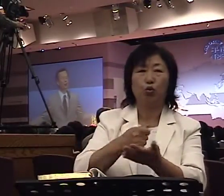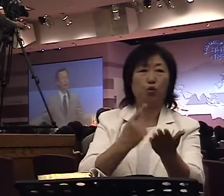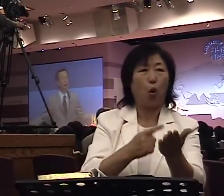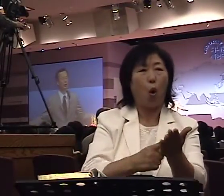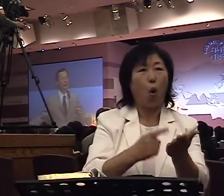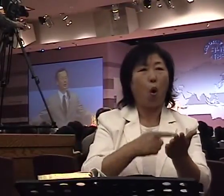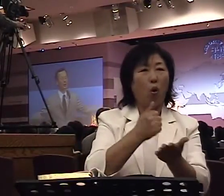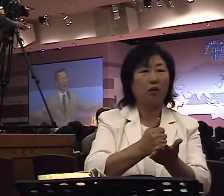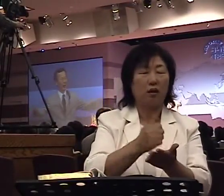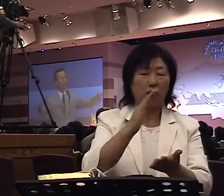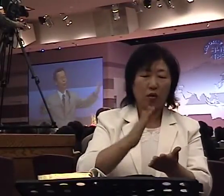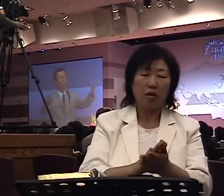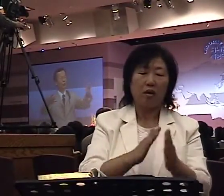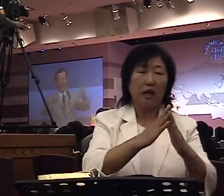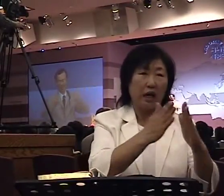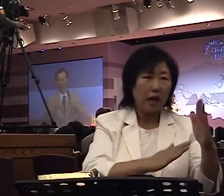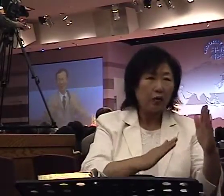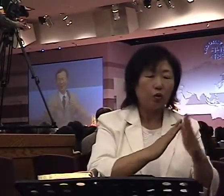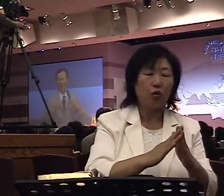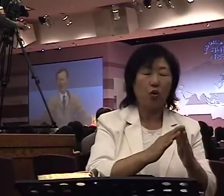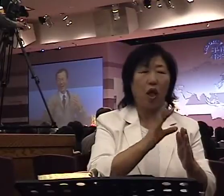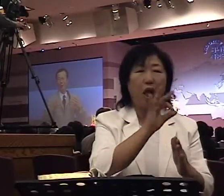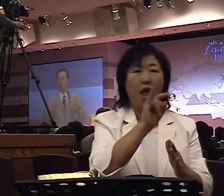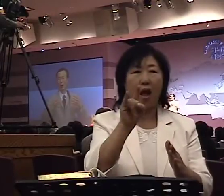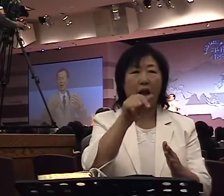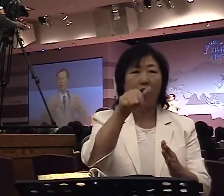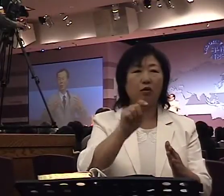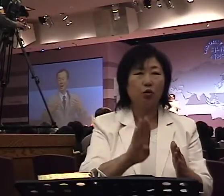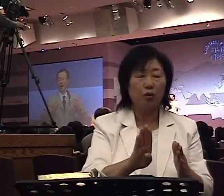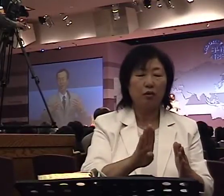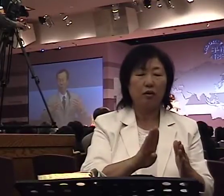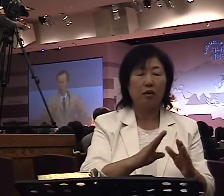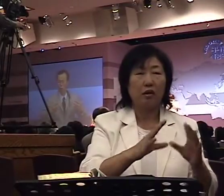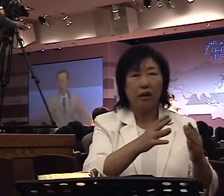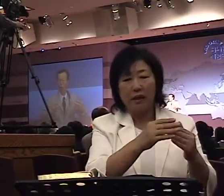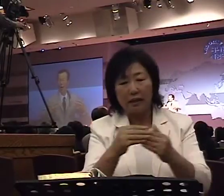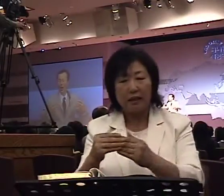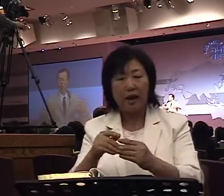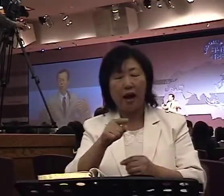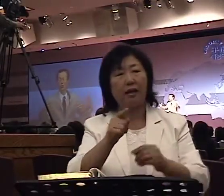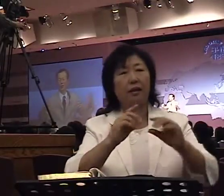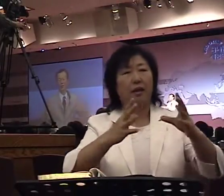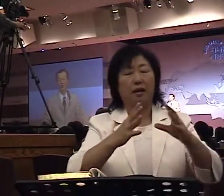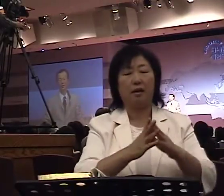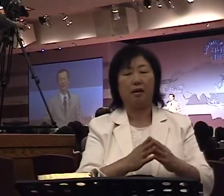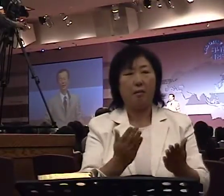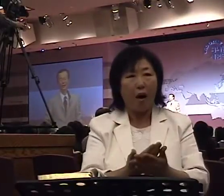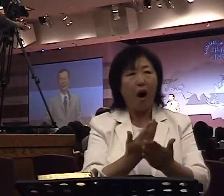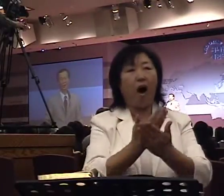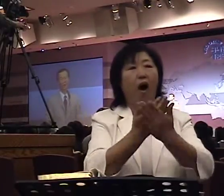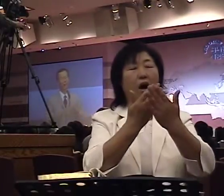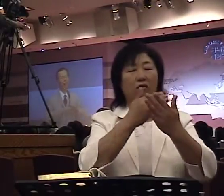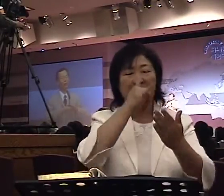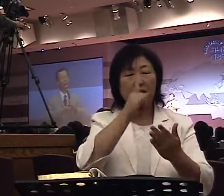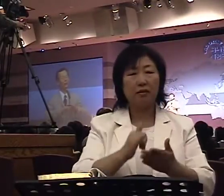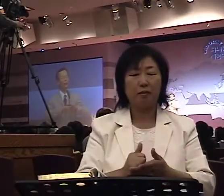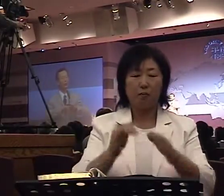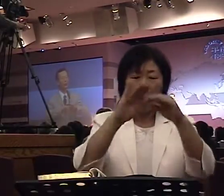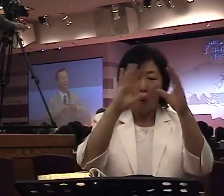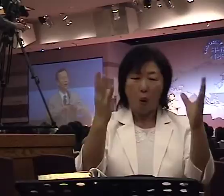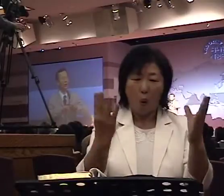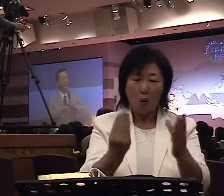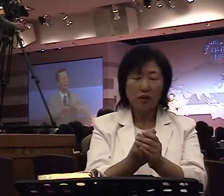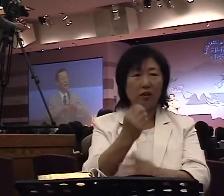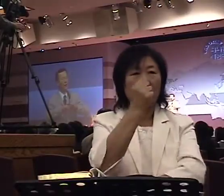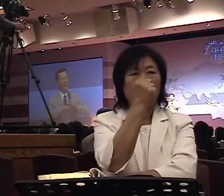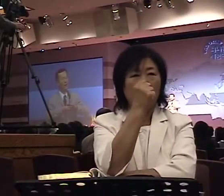모든 그 가족을 그 애굽으로 이끌어 애굽에서 한 나라로 번성할 수 있는 그런 모든 그